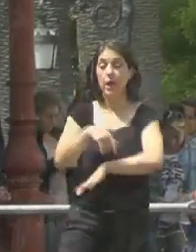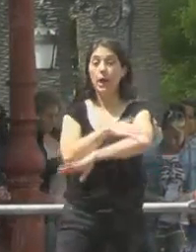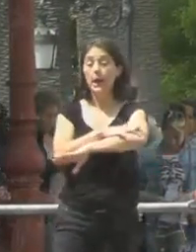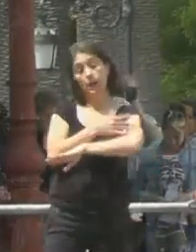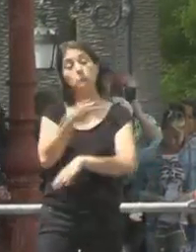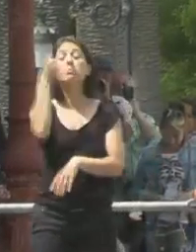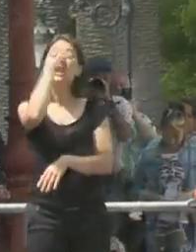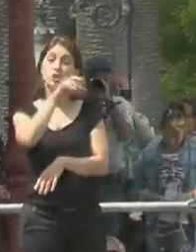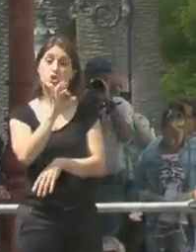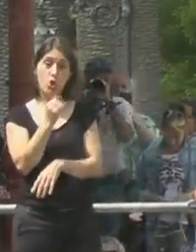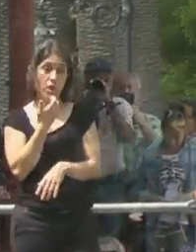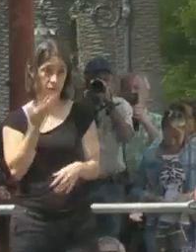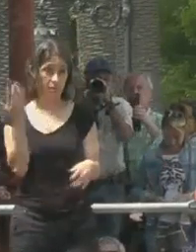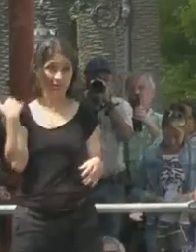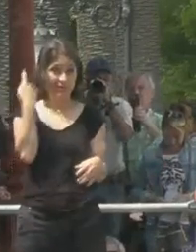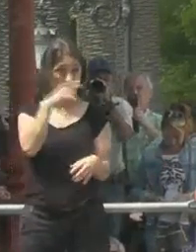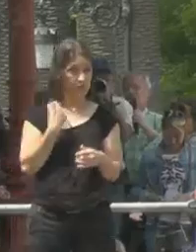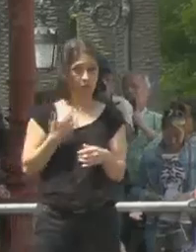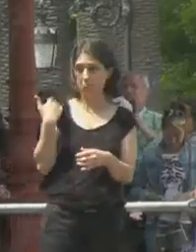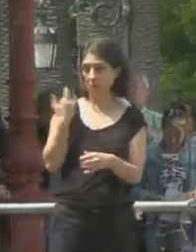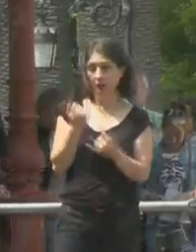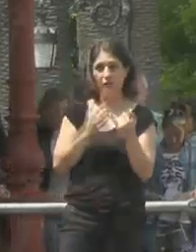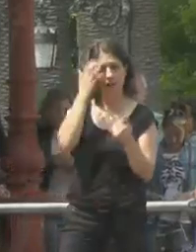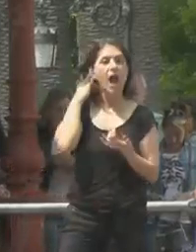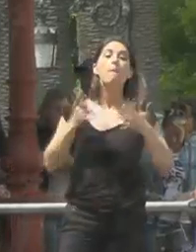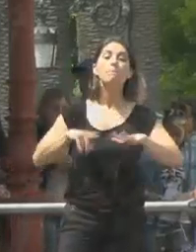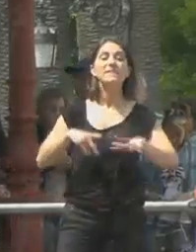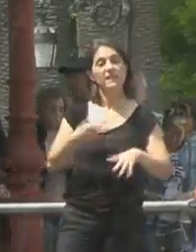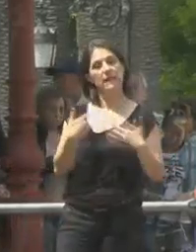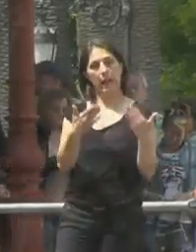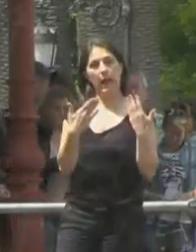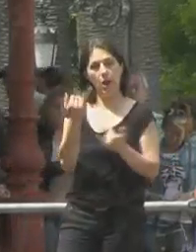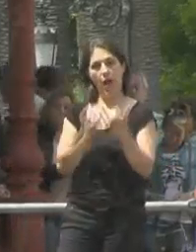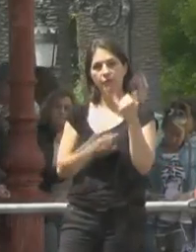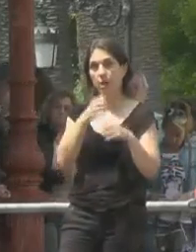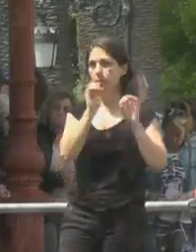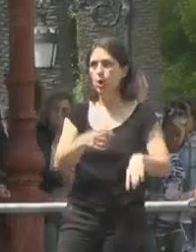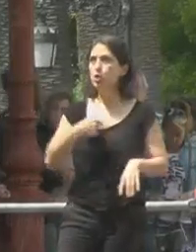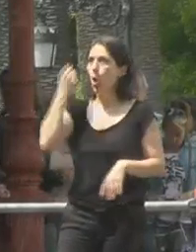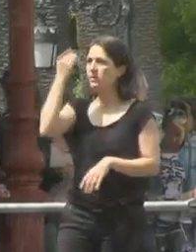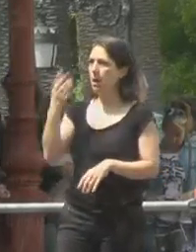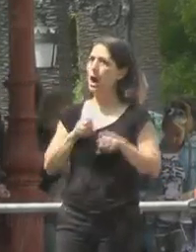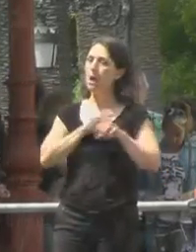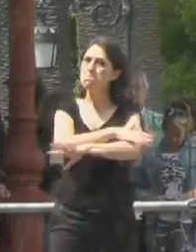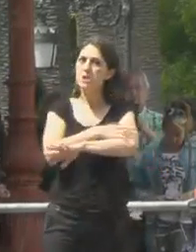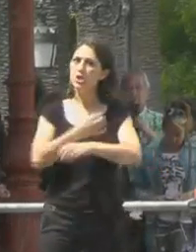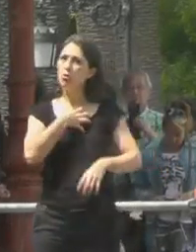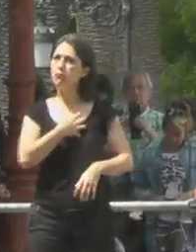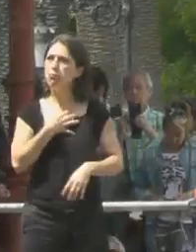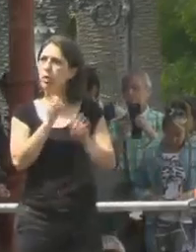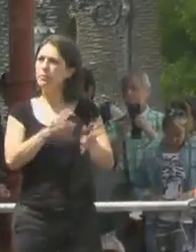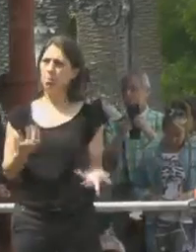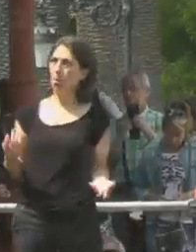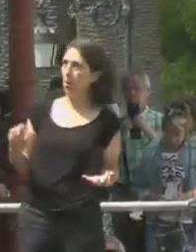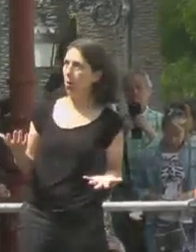Soria. ¿Sabéis? El ministro Soria, que ha dimitido en los meses de prórroga. Yo pensaba que nunca íbamos a ver dimitir a un ministro en funciones, porque yo digo, ¿de qué dimite?